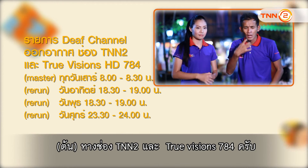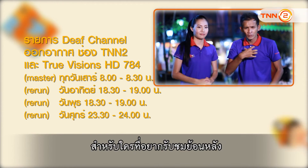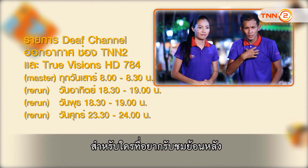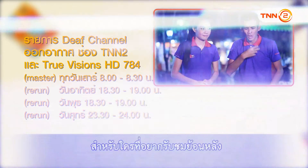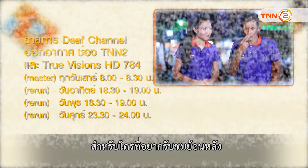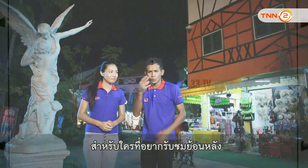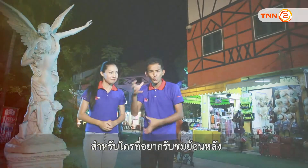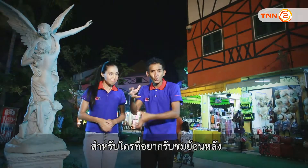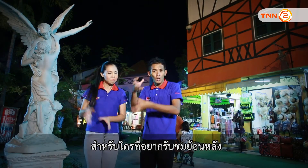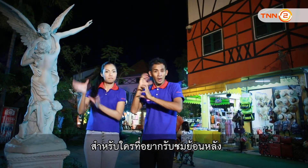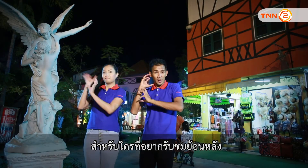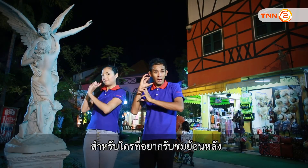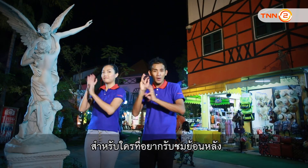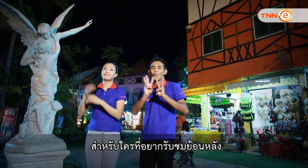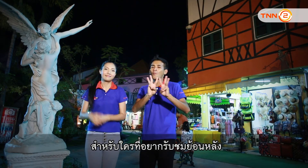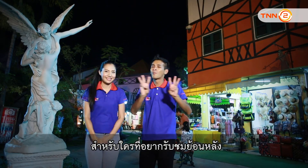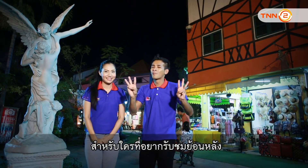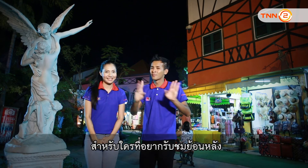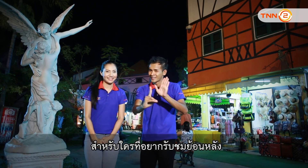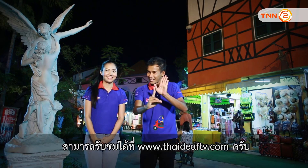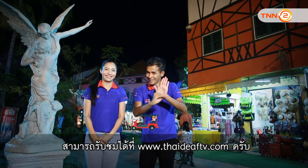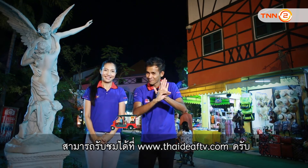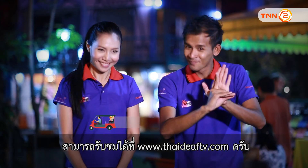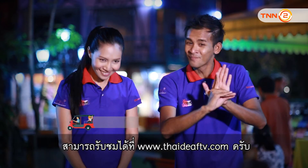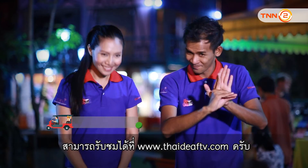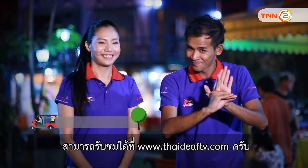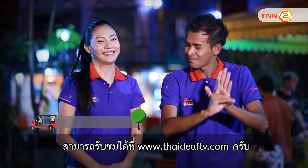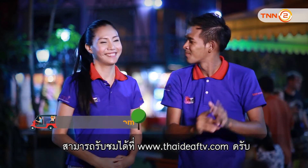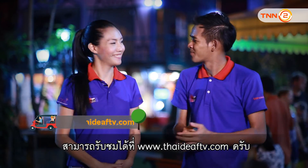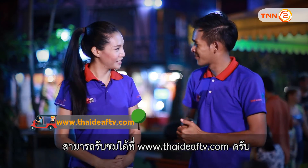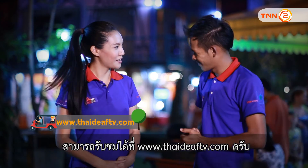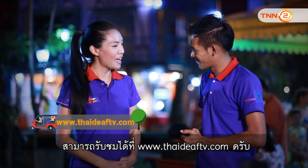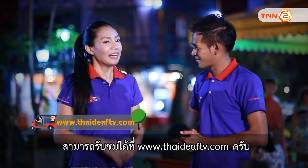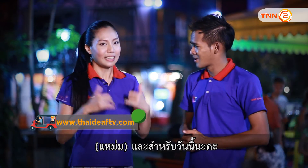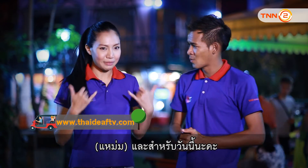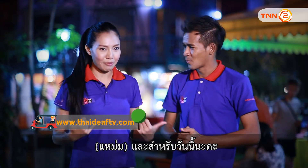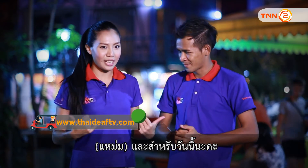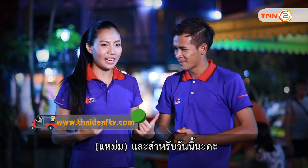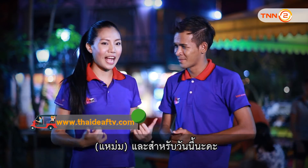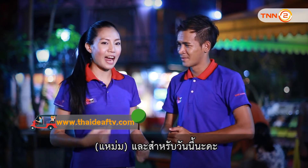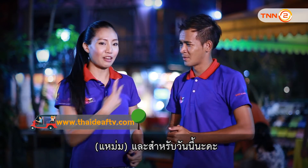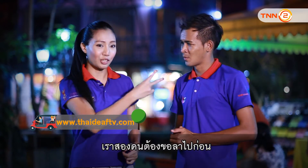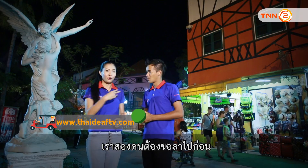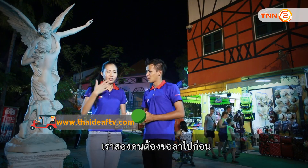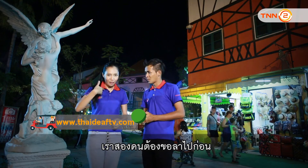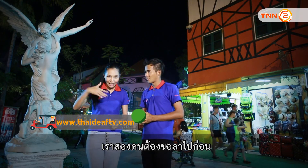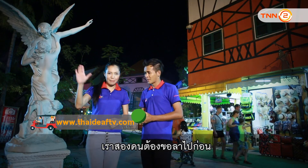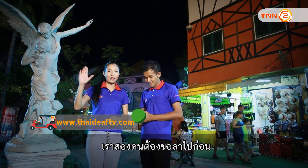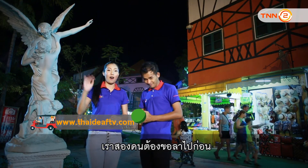สำหรับใครที่อยากรับชมย้อนหลังสามารถรับชมได้ที่ www.thaidentv.com และสำหรับวันนี้นะคะเราสองคนต้องขอลาไปก่อน